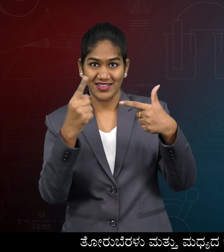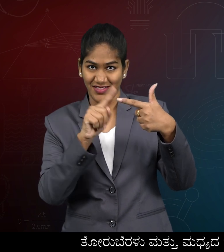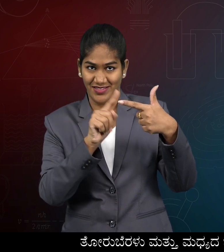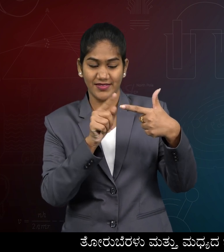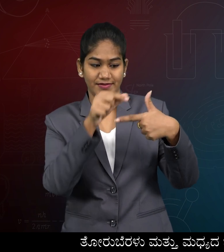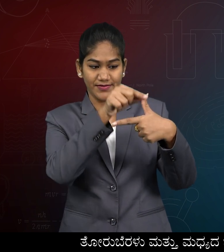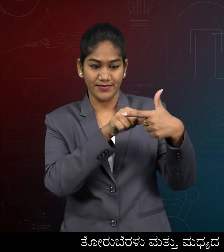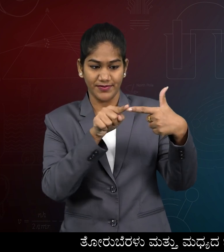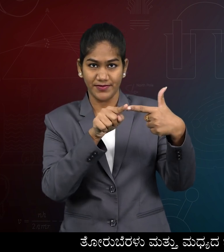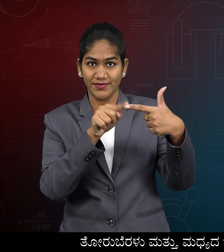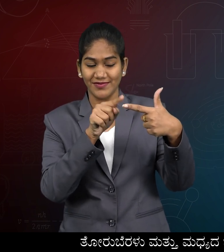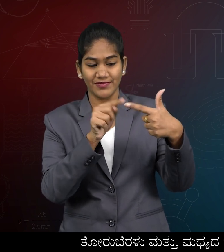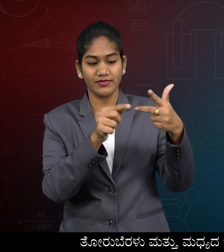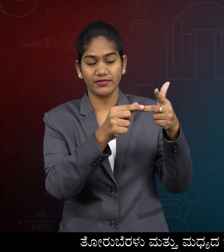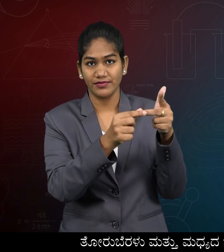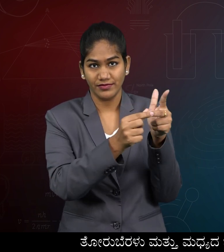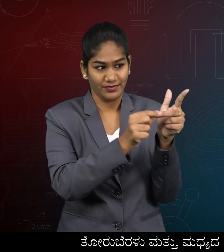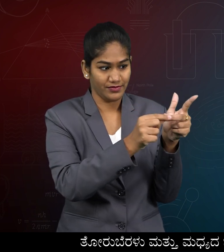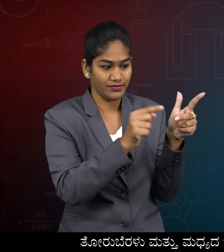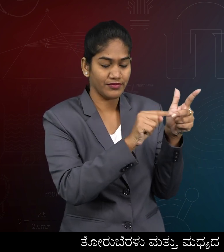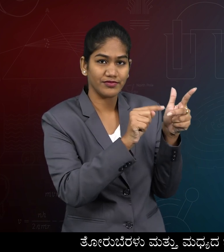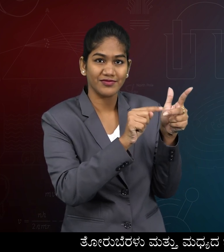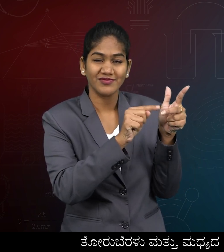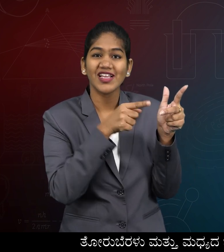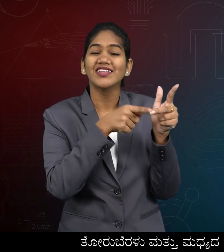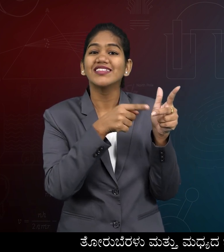ಬೆರಳನ್ನು ಪರಸ್ಪರ ಲಂಬವಾಗಿರುವಂತೆ ಚಾಚಿ.